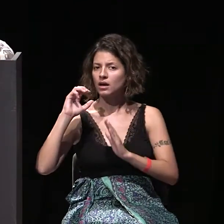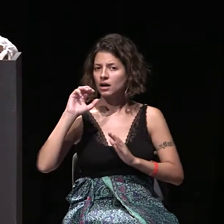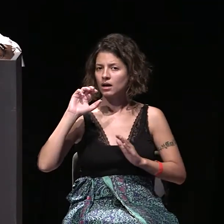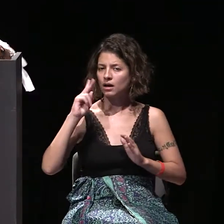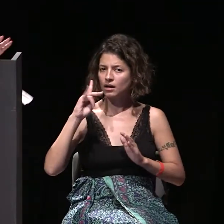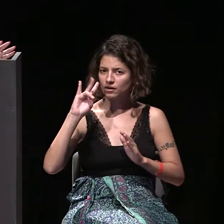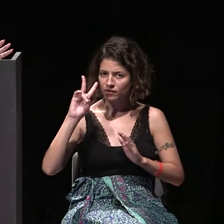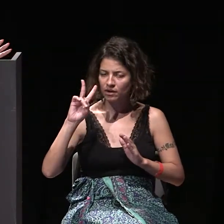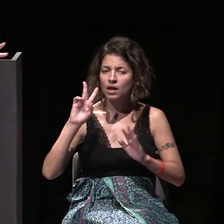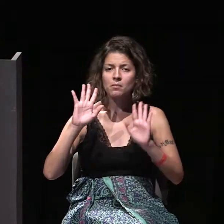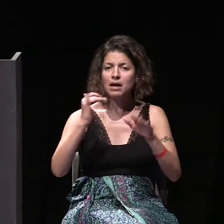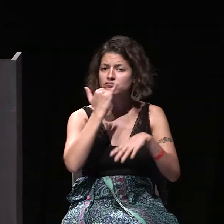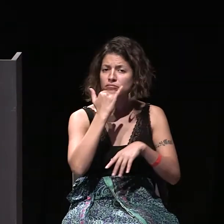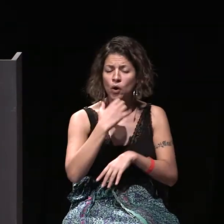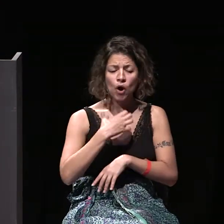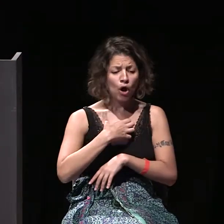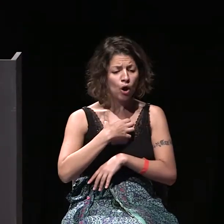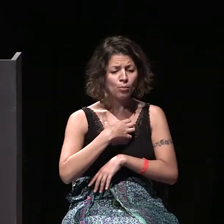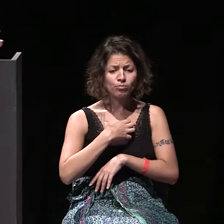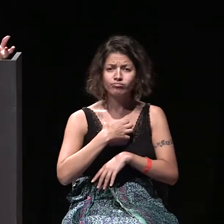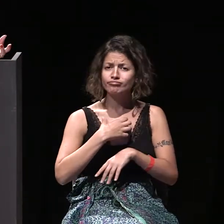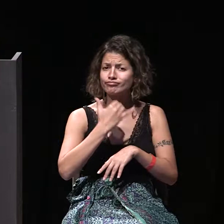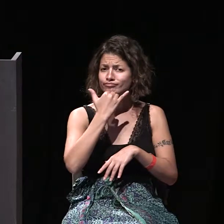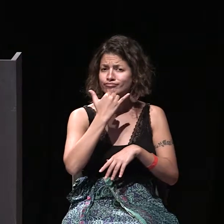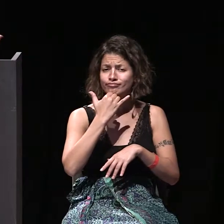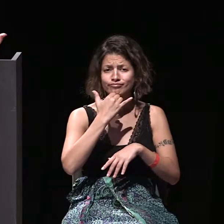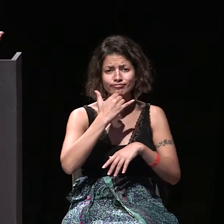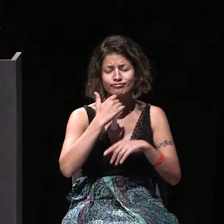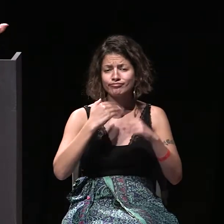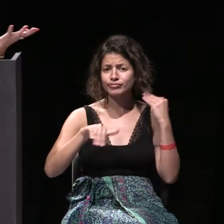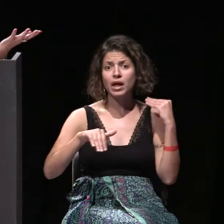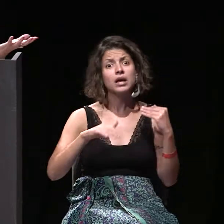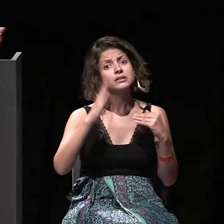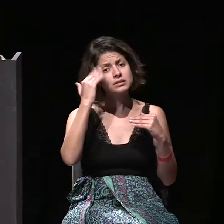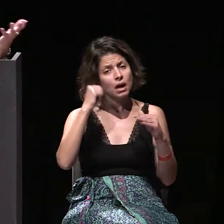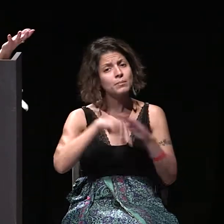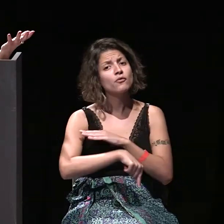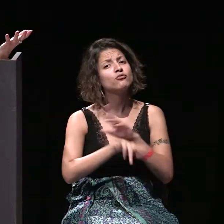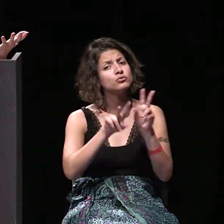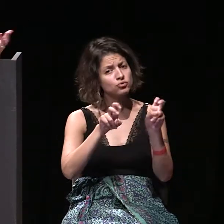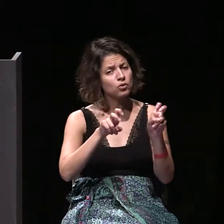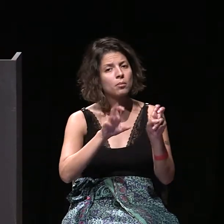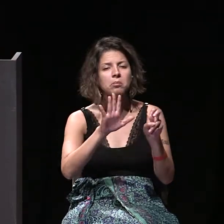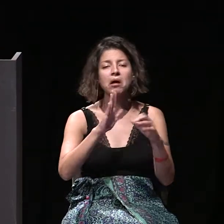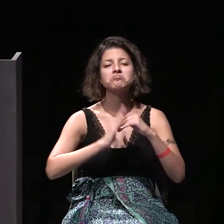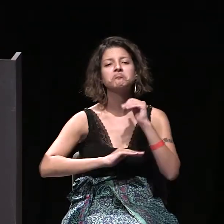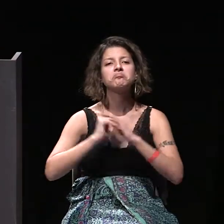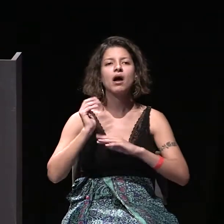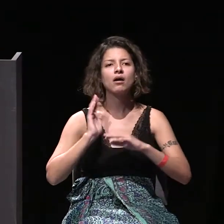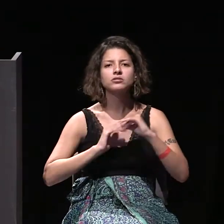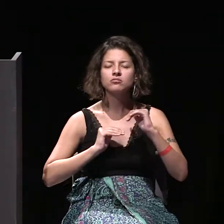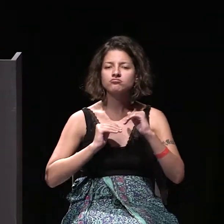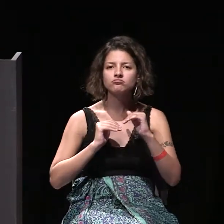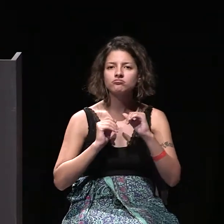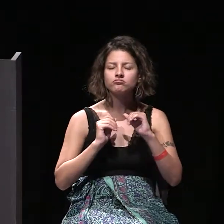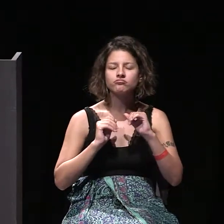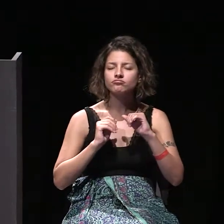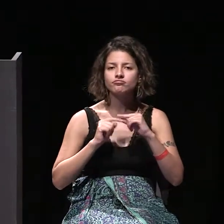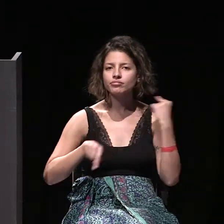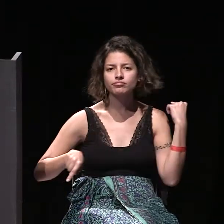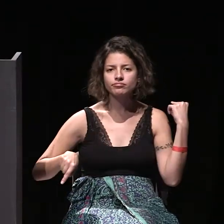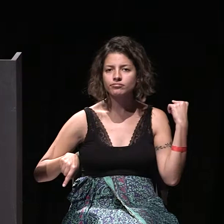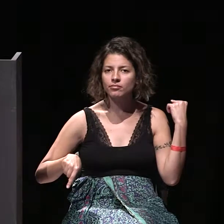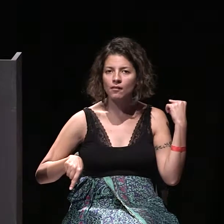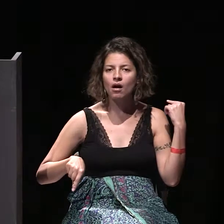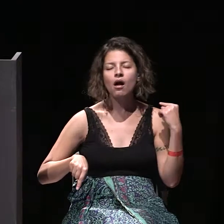absolutamente discordante. Ele sabia muito, mas as práticas, as atitudes eram muito distantes. E o que acontecia?